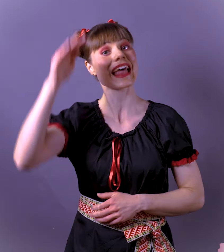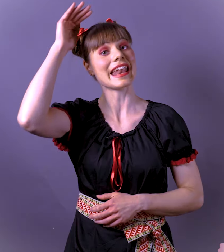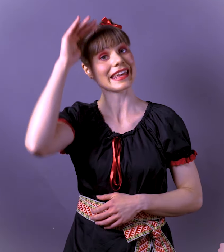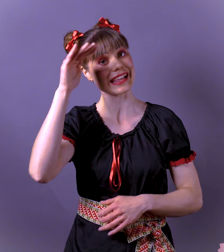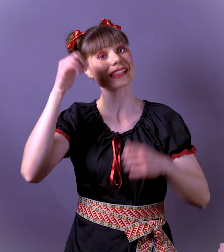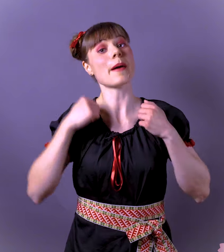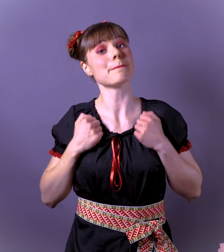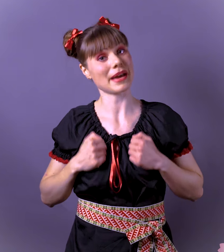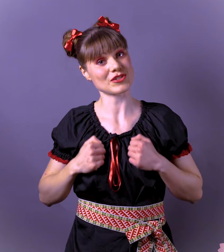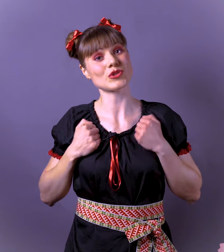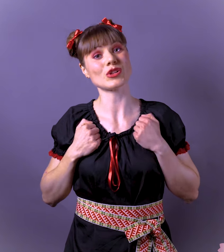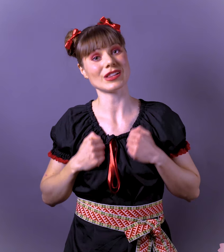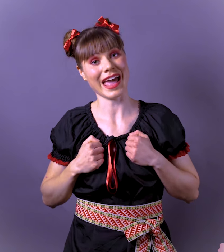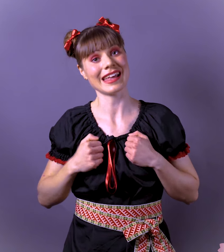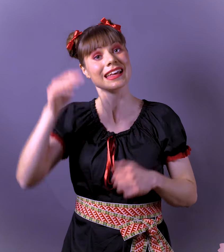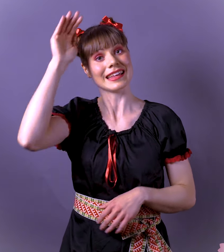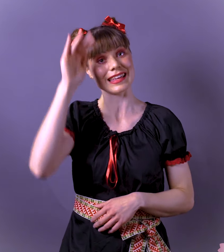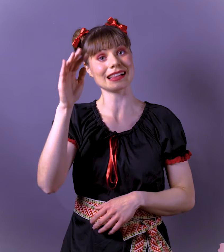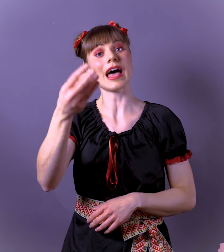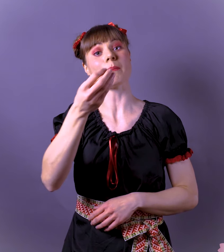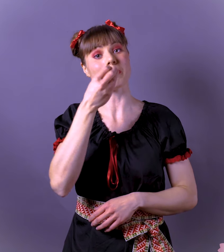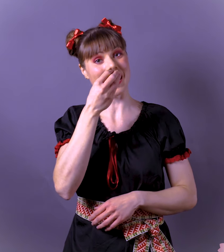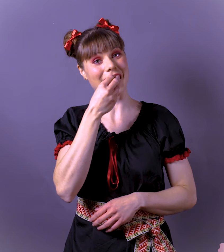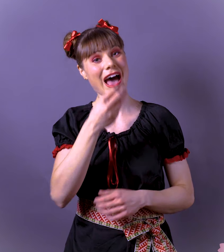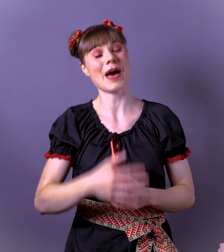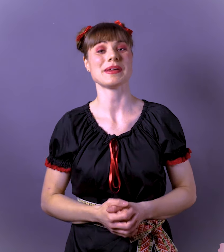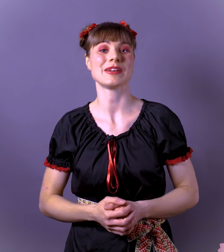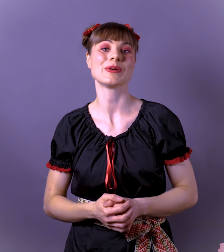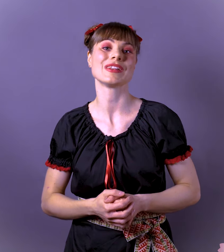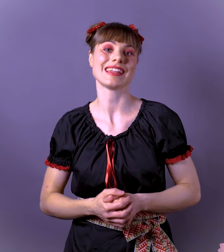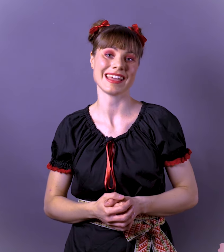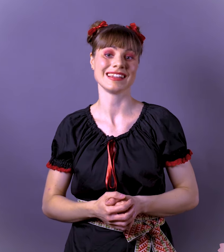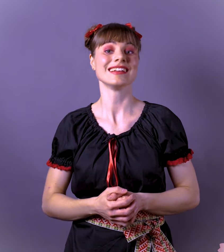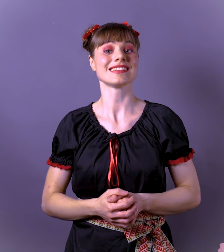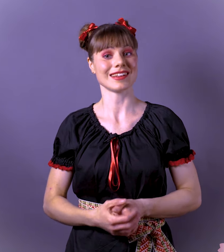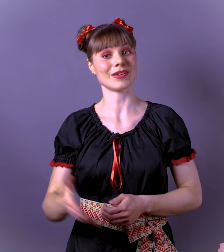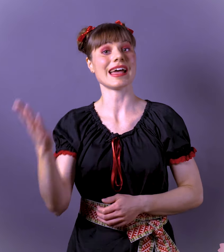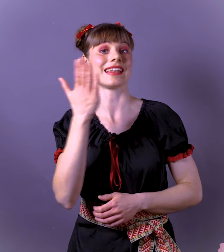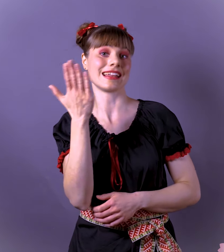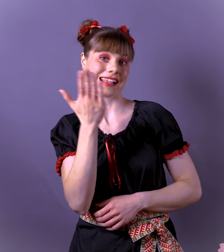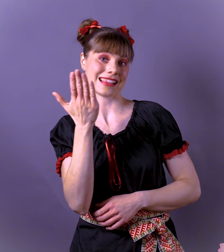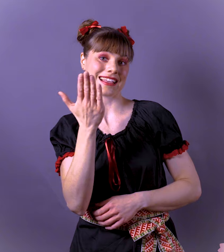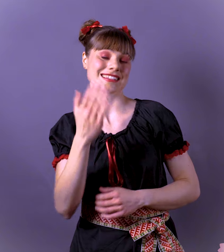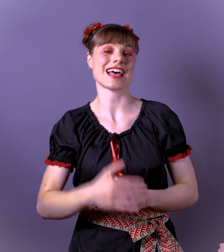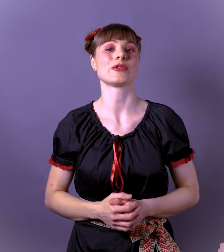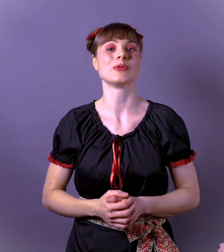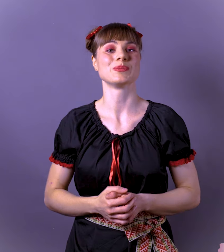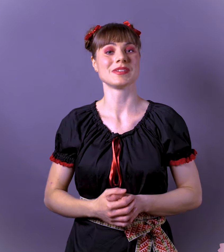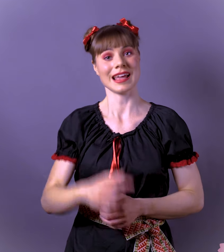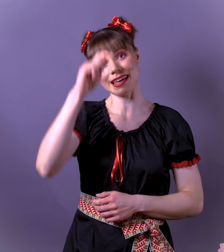Sitten iltapesulle, ilta palaa minulle. Luetaan iltasatu,